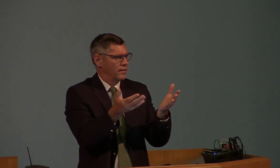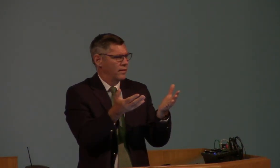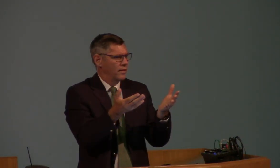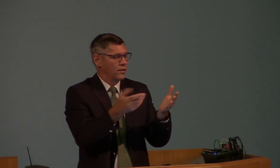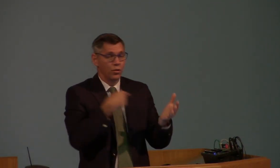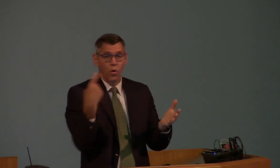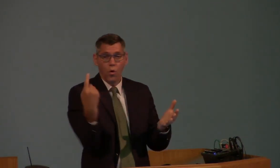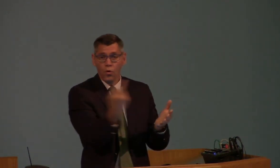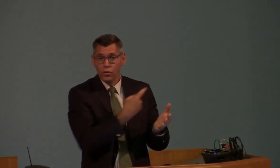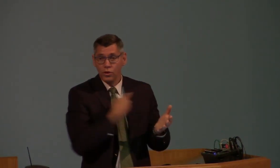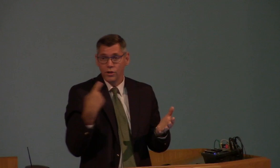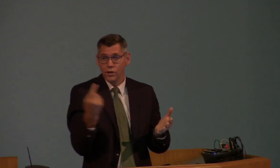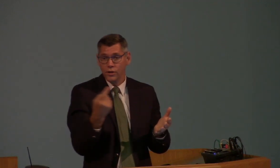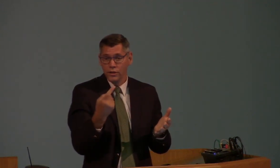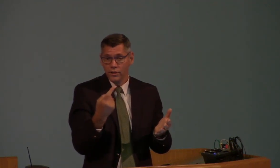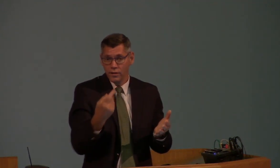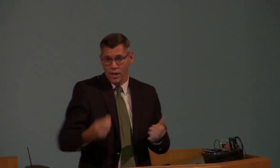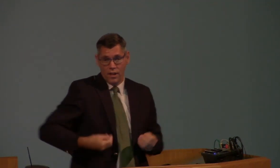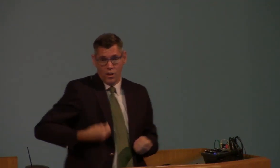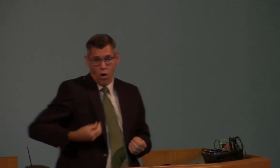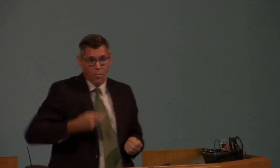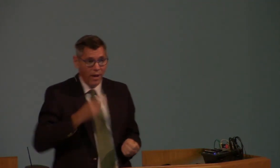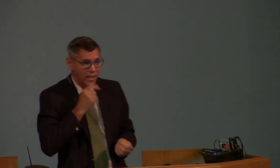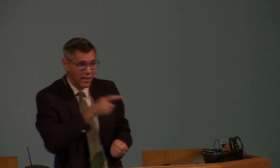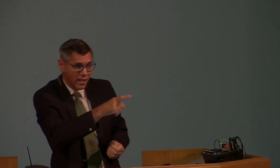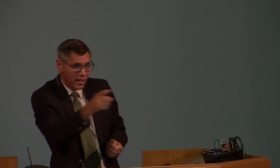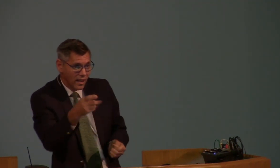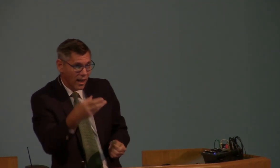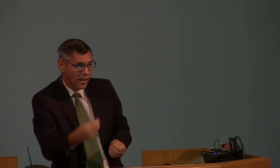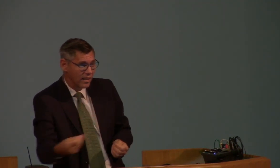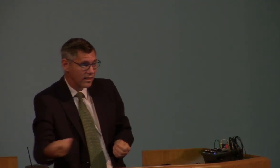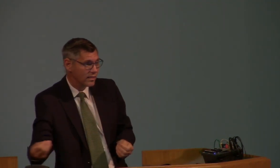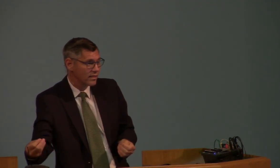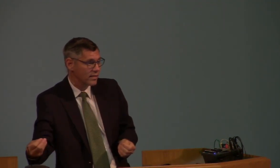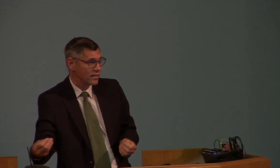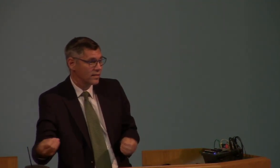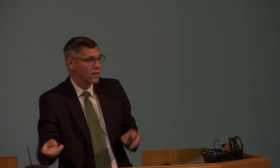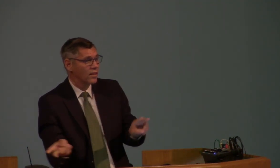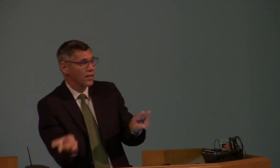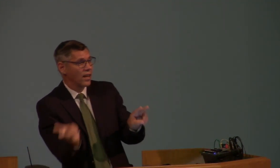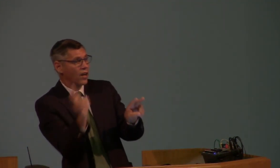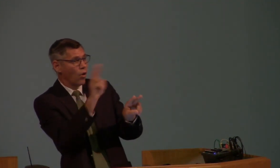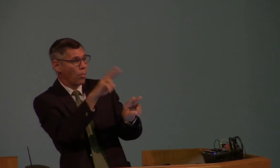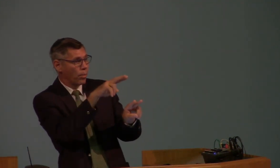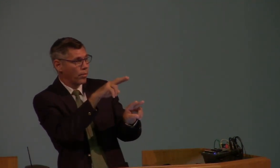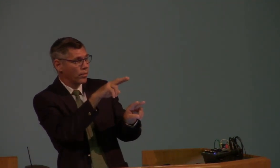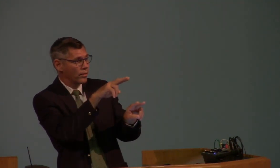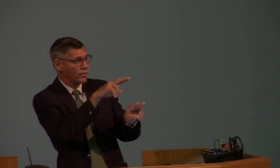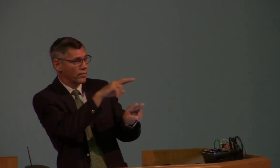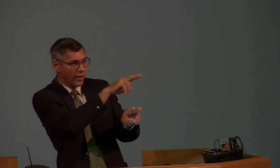So ons, jong mense, kindertjies, kyk op vir julle.